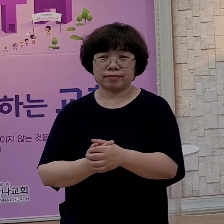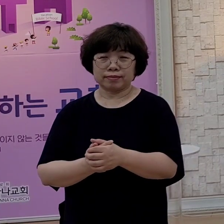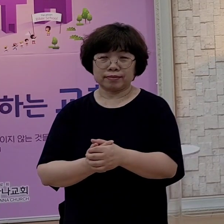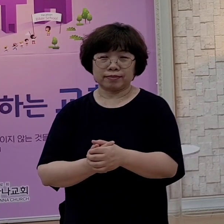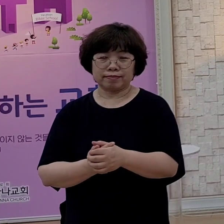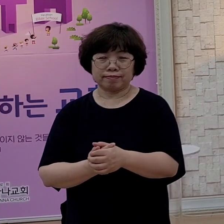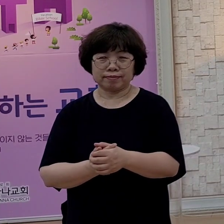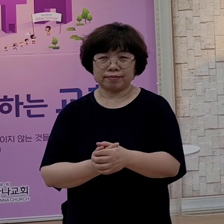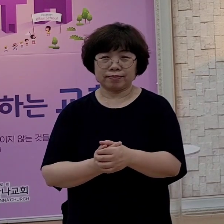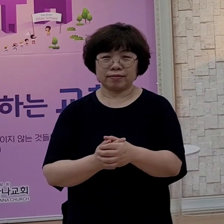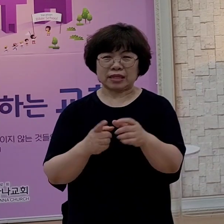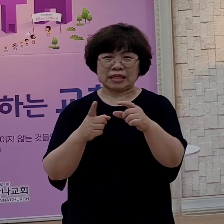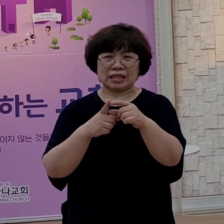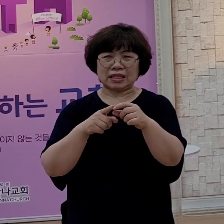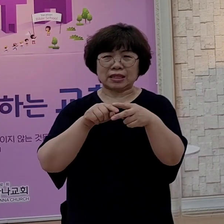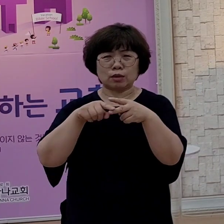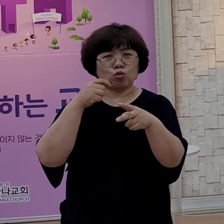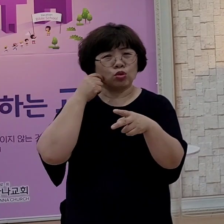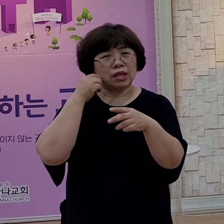양순은 잘 모르시잖아요.